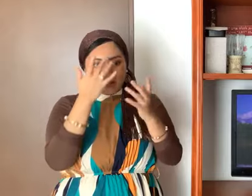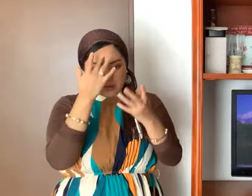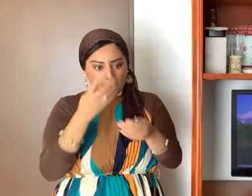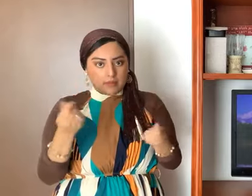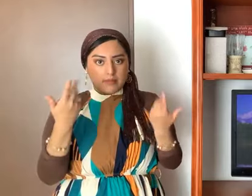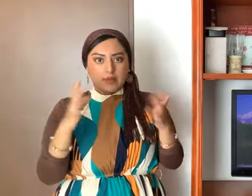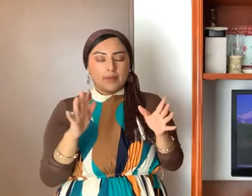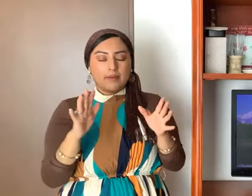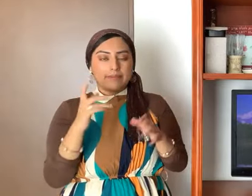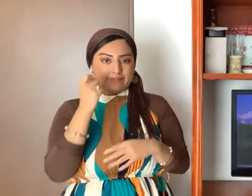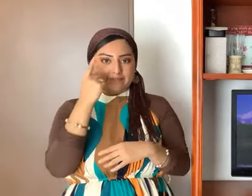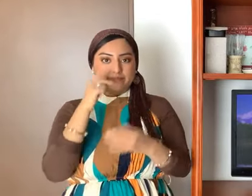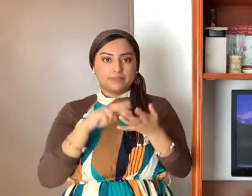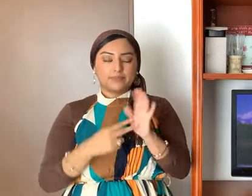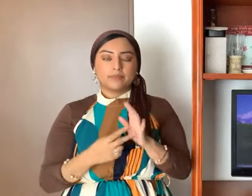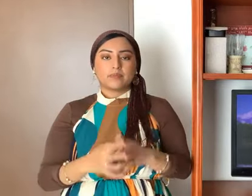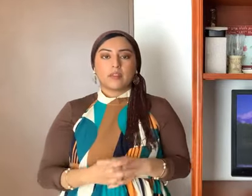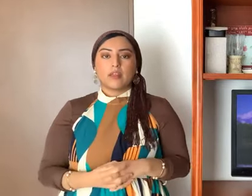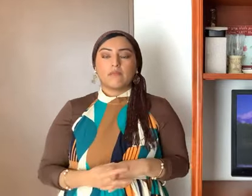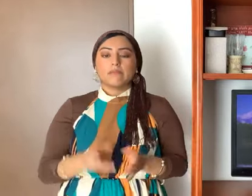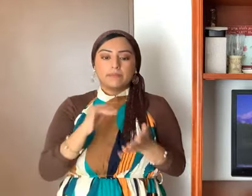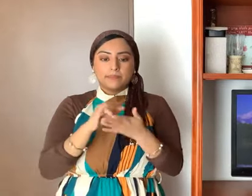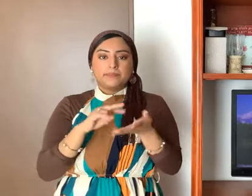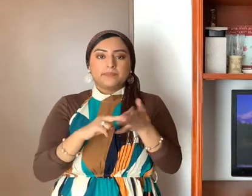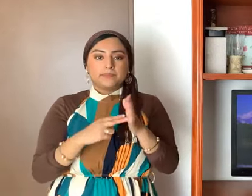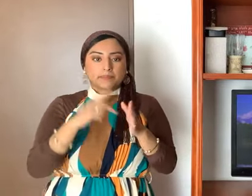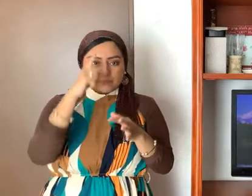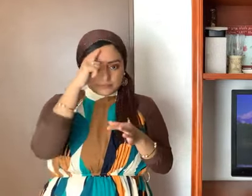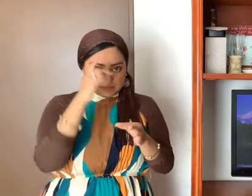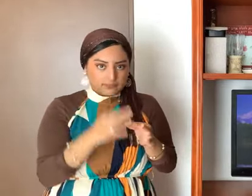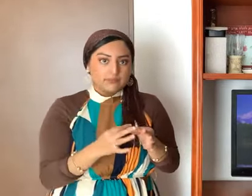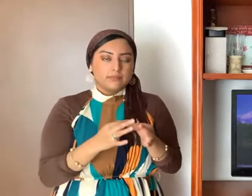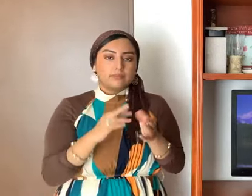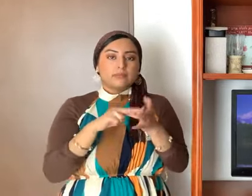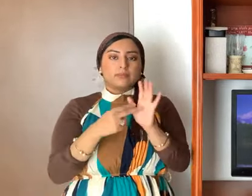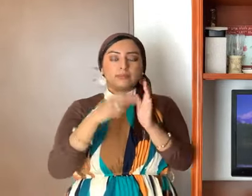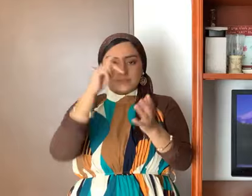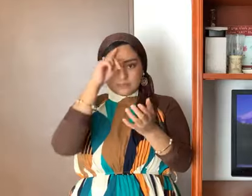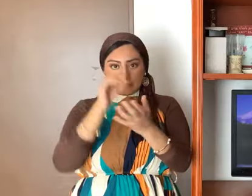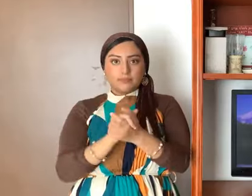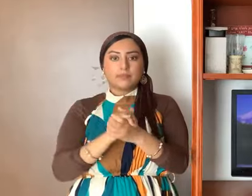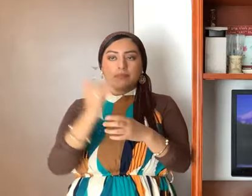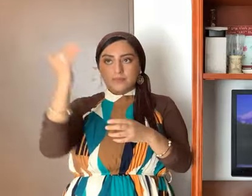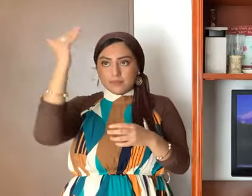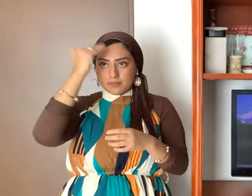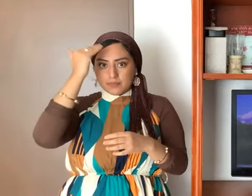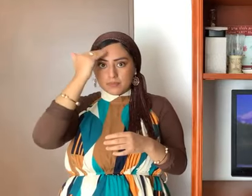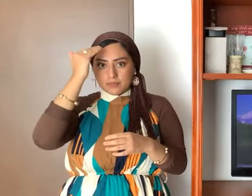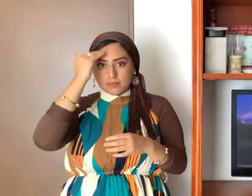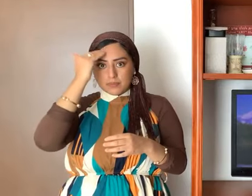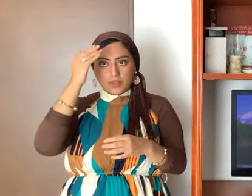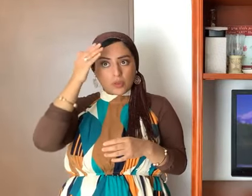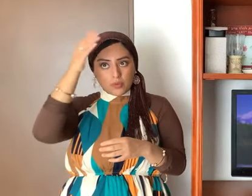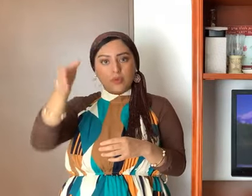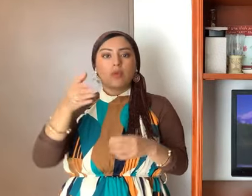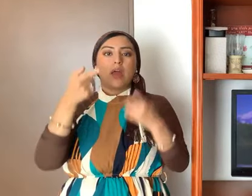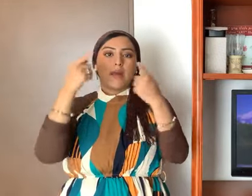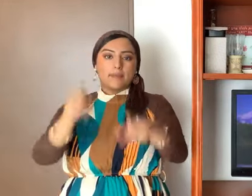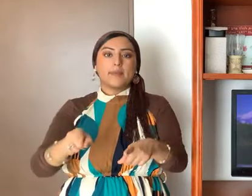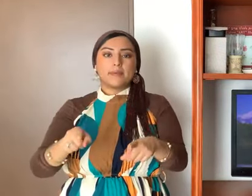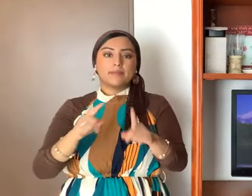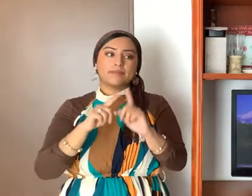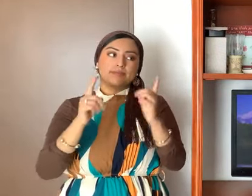sano. ¿Sí me doy a entender? Eso es la fe, eso es creer, tener la certeza de qué ocurrirá.